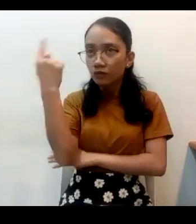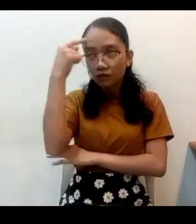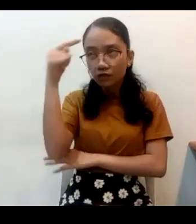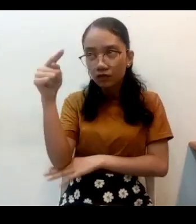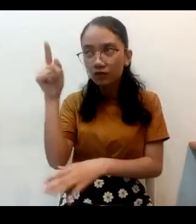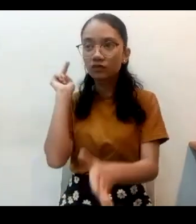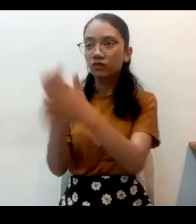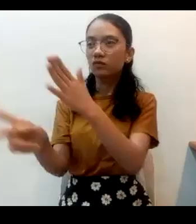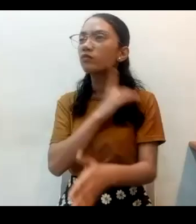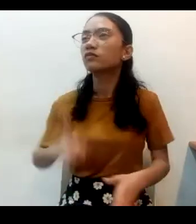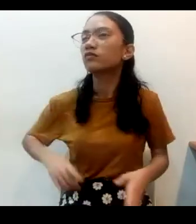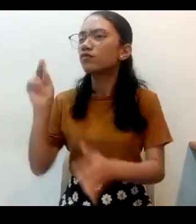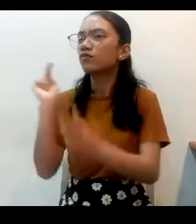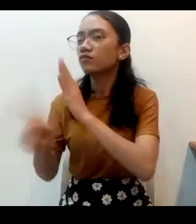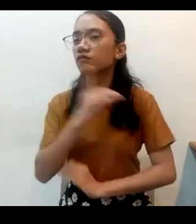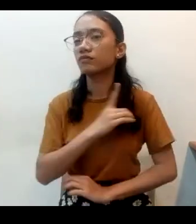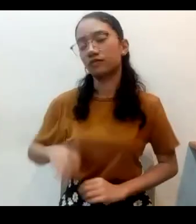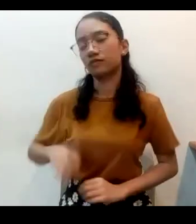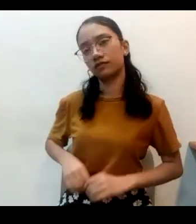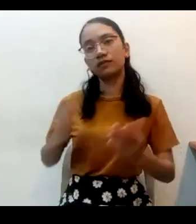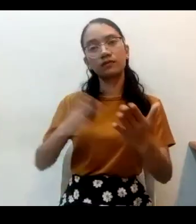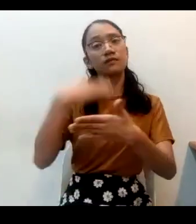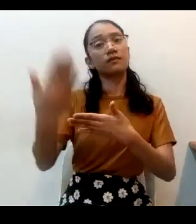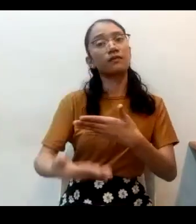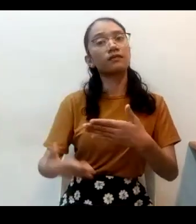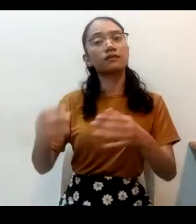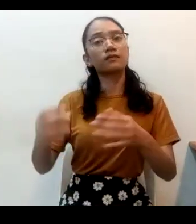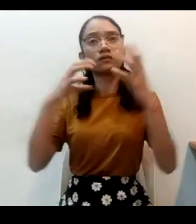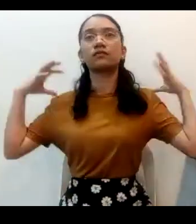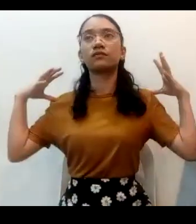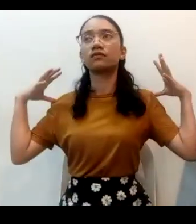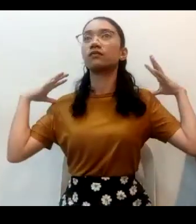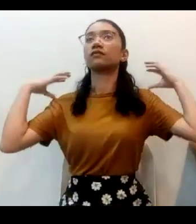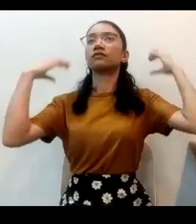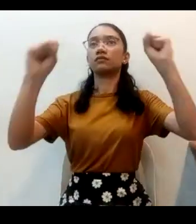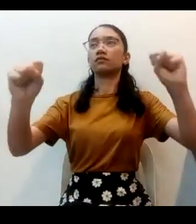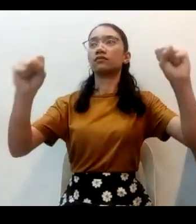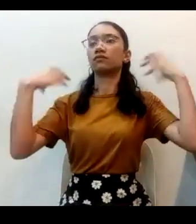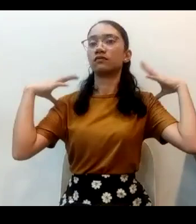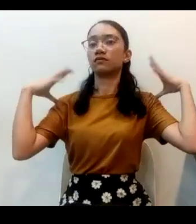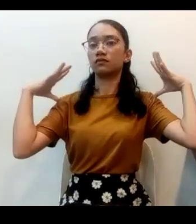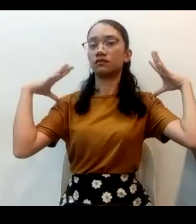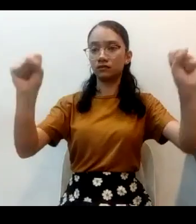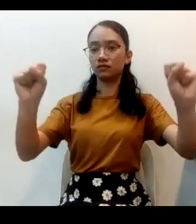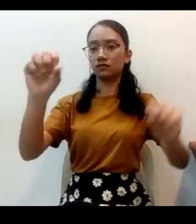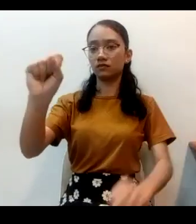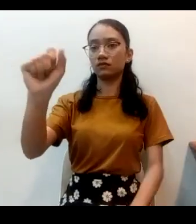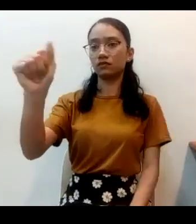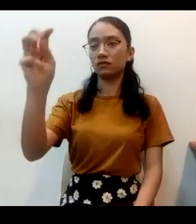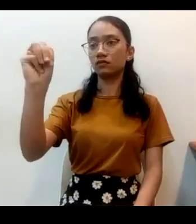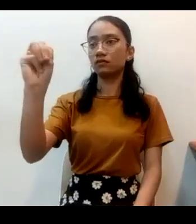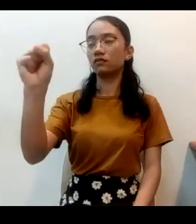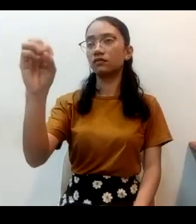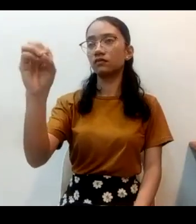ito papatayin. What about the Samson? Paano naman po si Samson? He was blinded by the sexual sin. Siya po'y nabulag dahil sa sexual